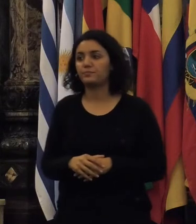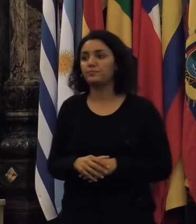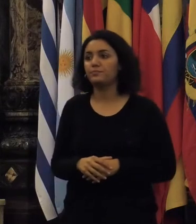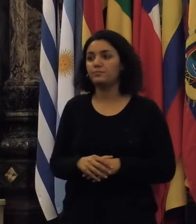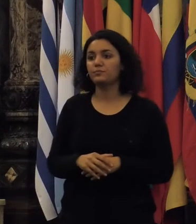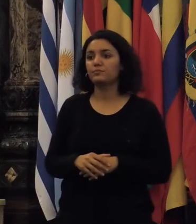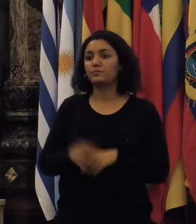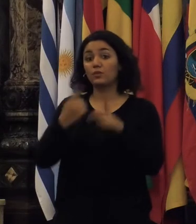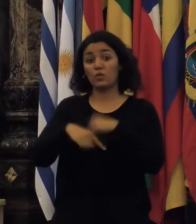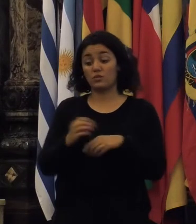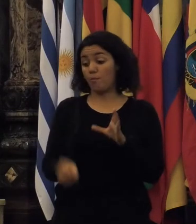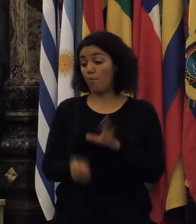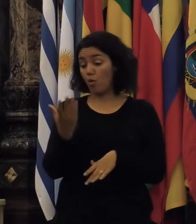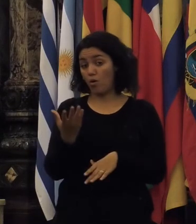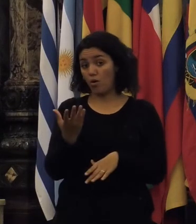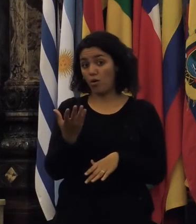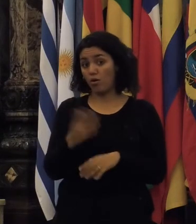lo que nos dice la moda